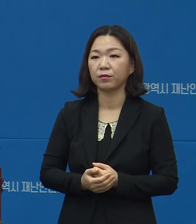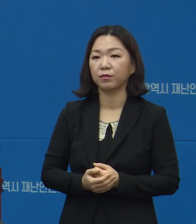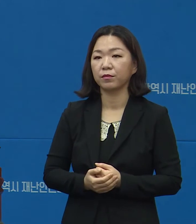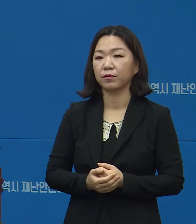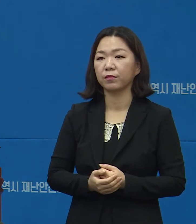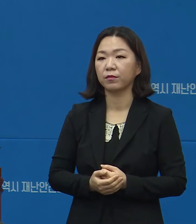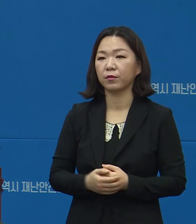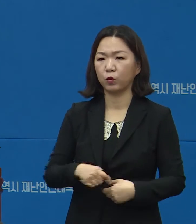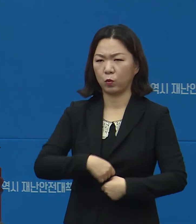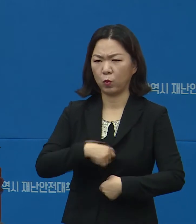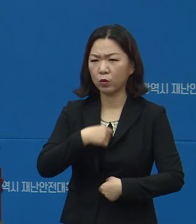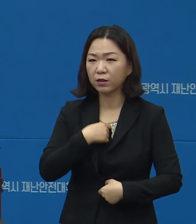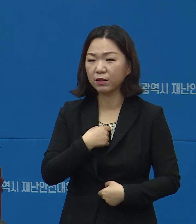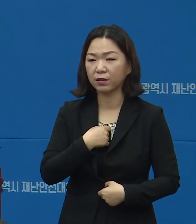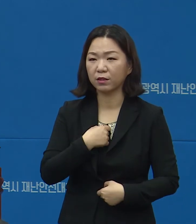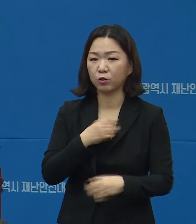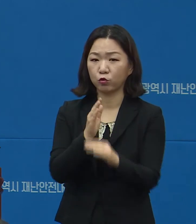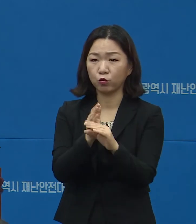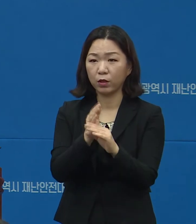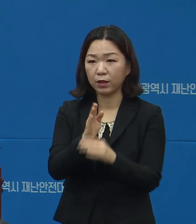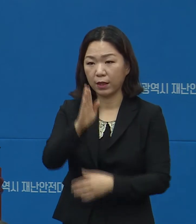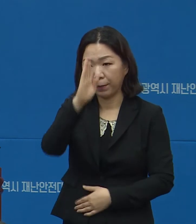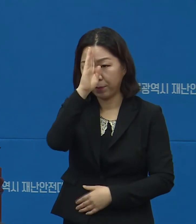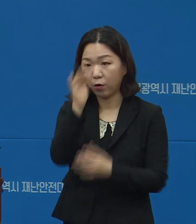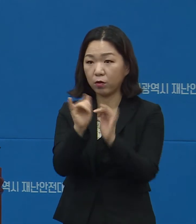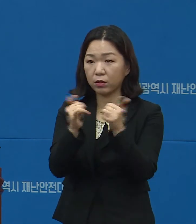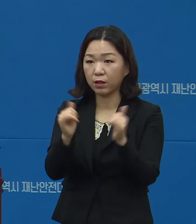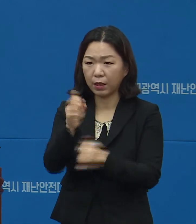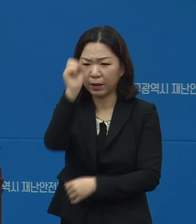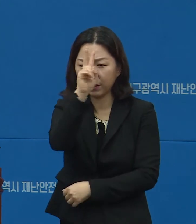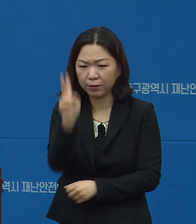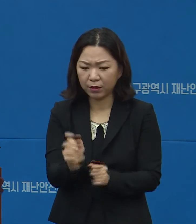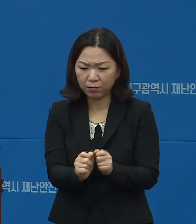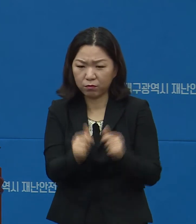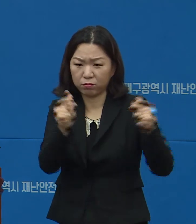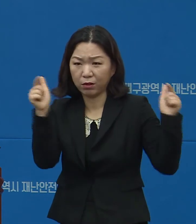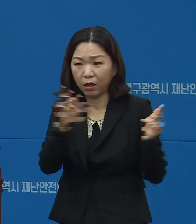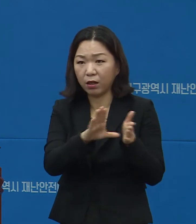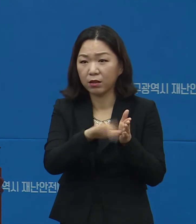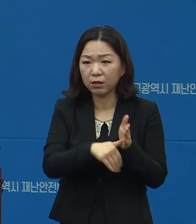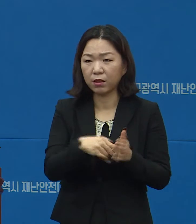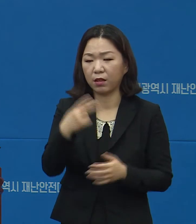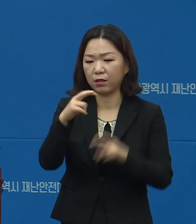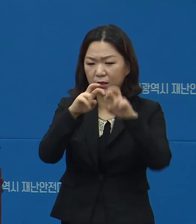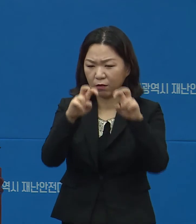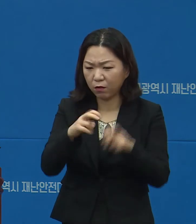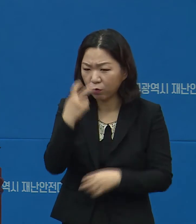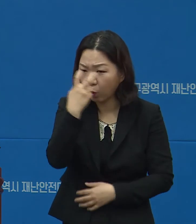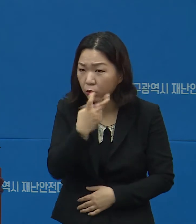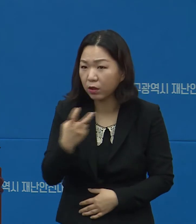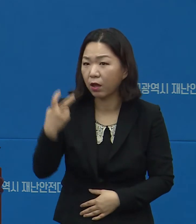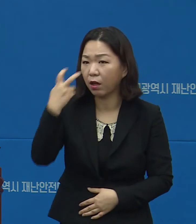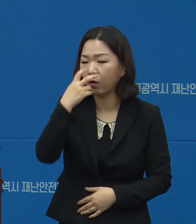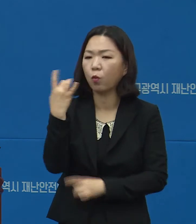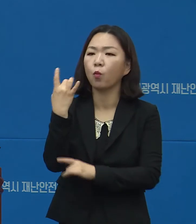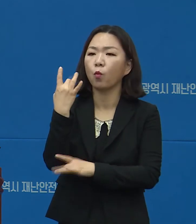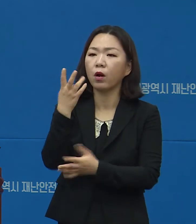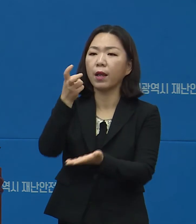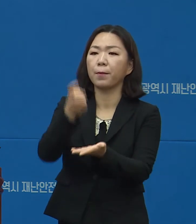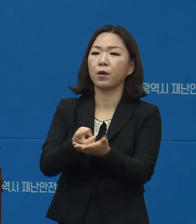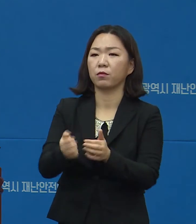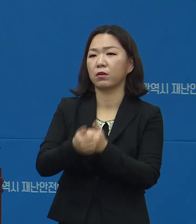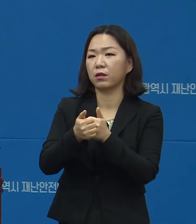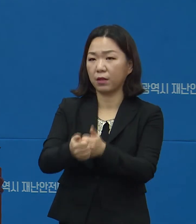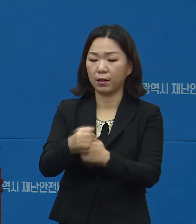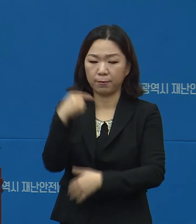말씀하셨듯이 사실은 저희가 중간에 확진자가 급속히 증가하면서 사실 역학조사를 원래 원칙에 맞게